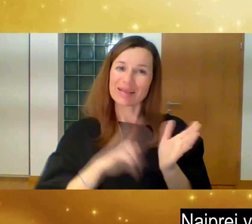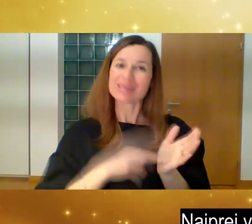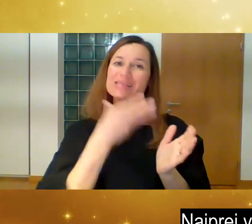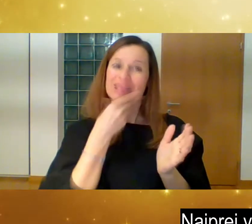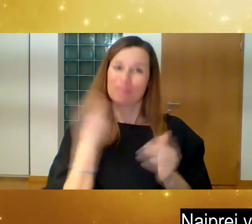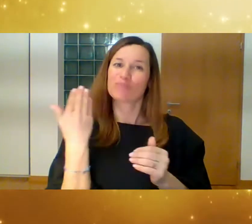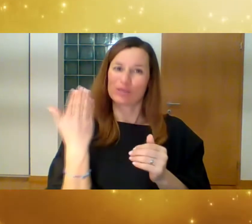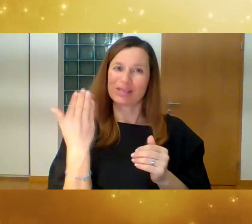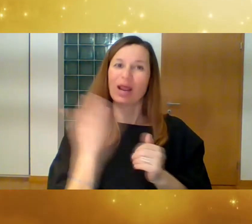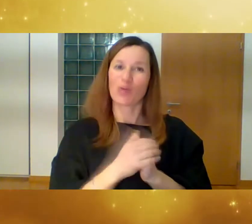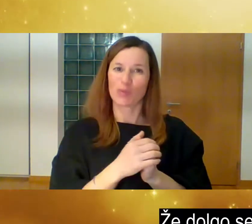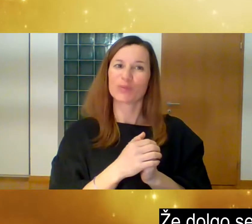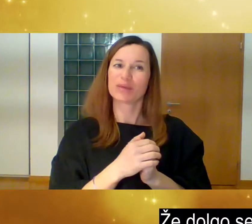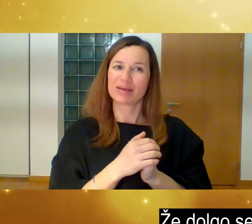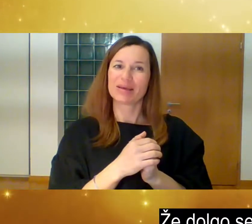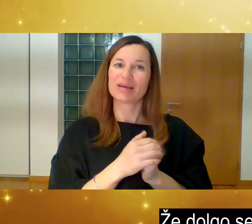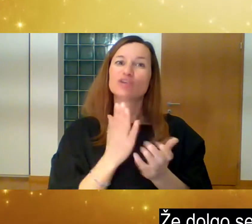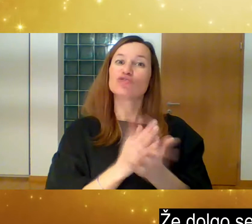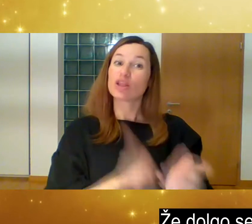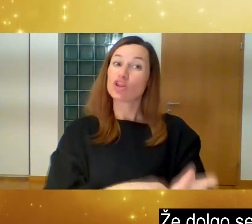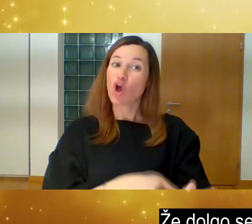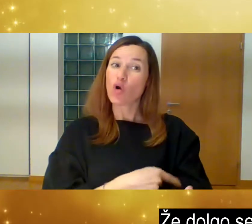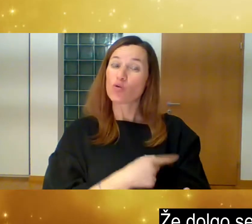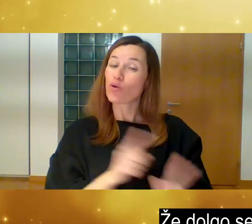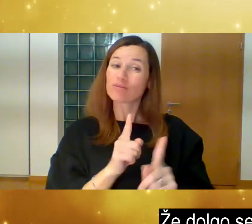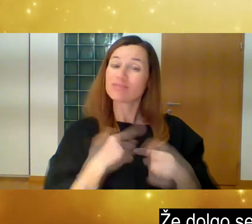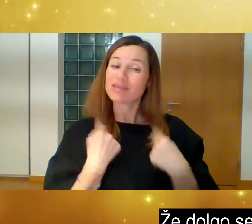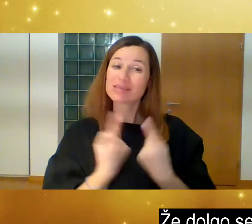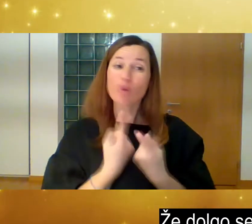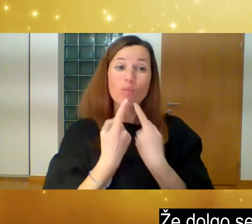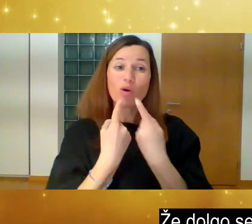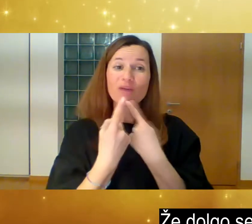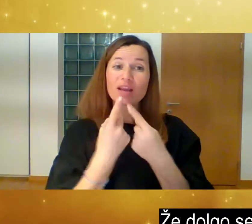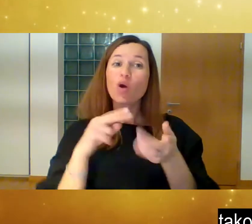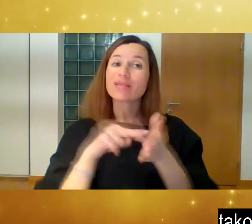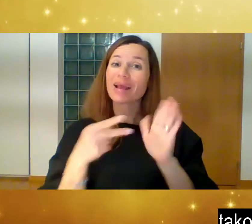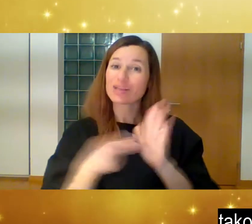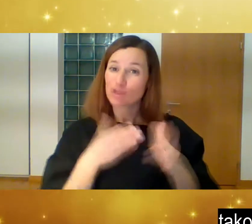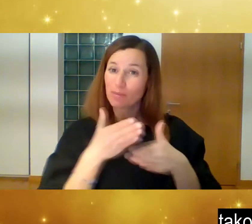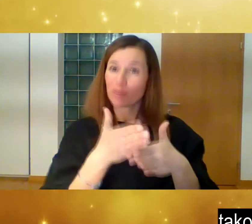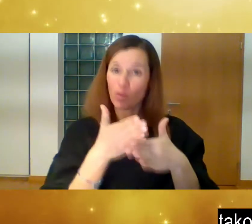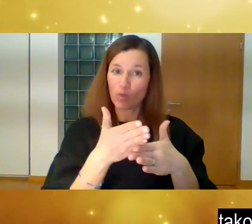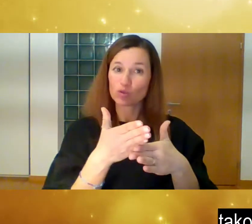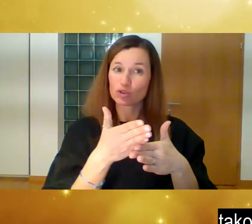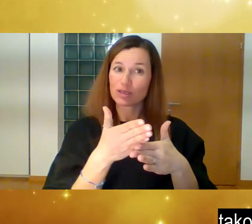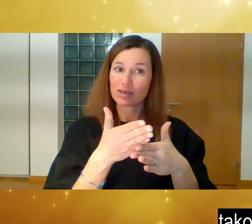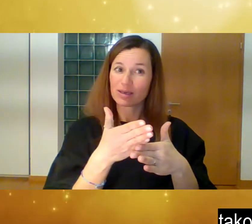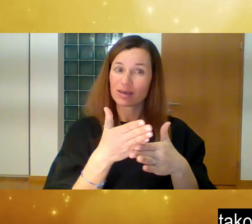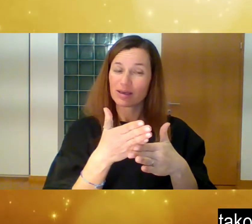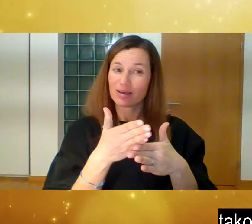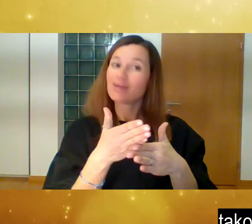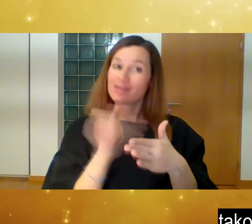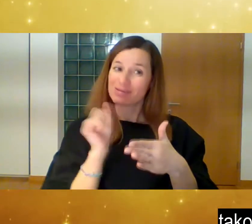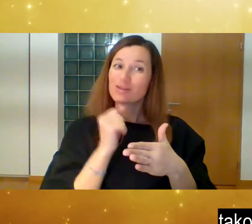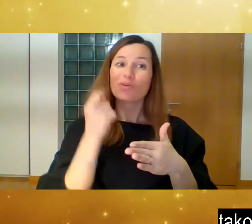pozdrav. Že dolgo se nismo pogovarjali o tehničnih pripomočkih, tako da je lepo,